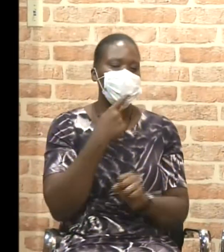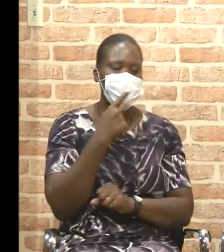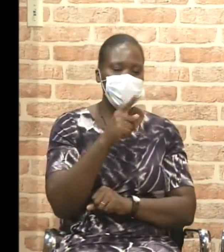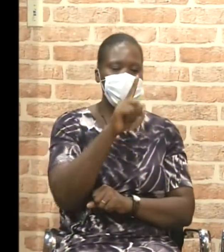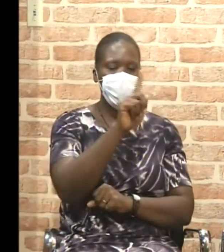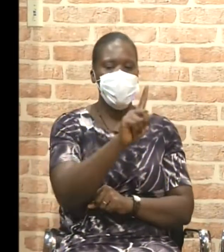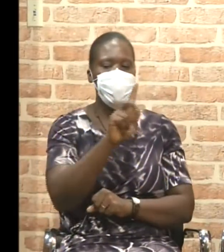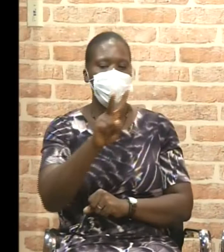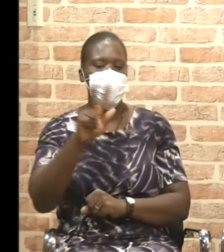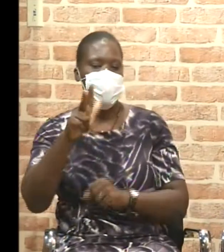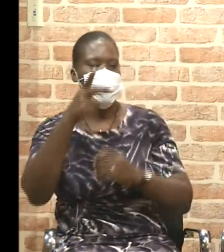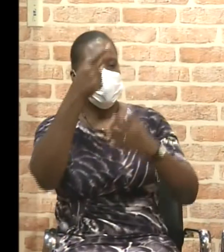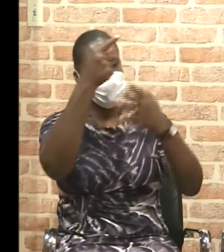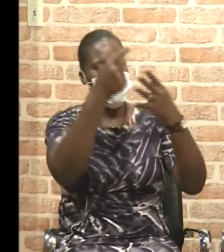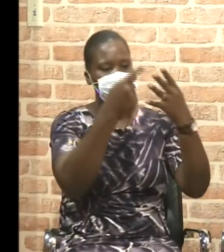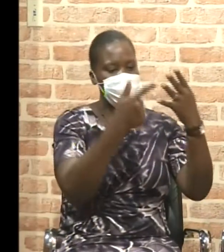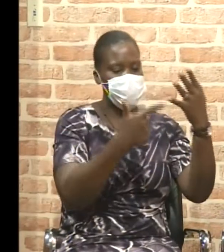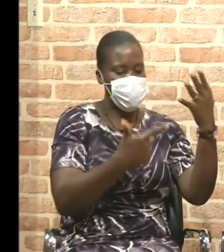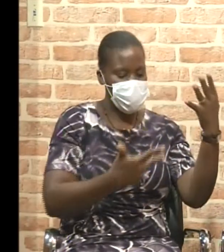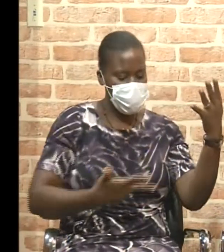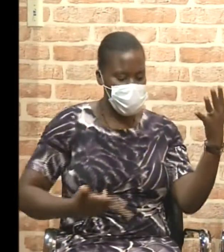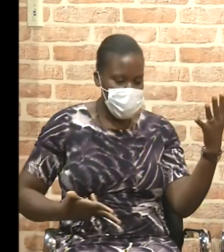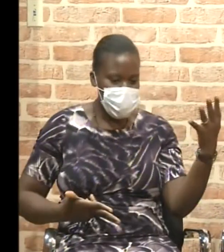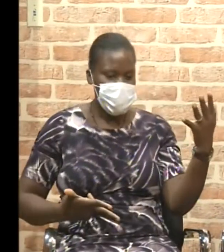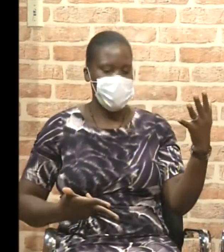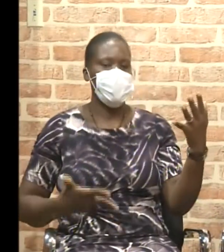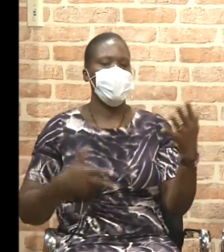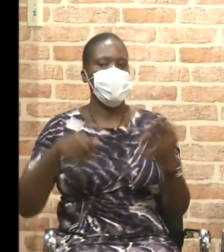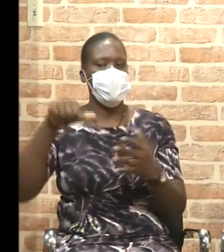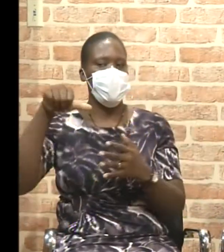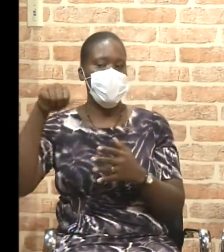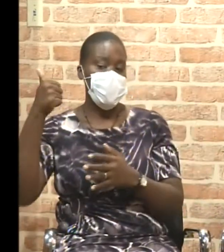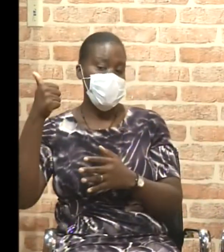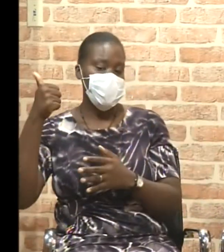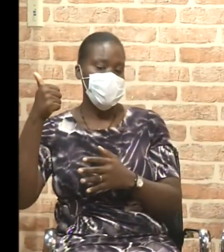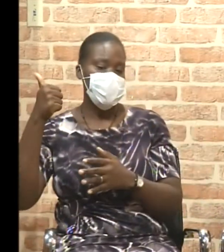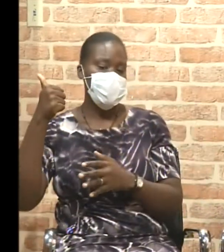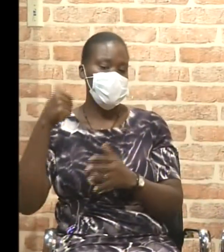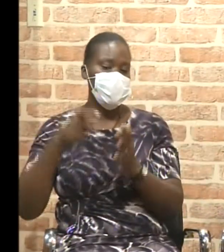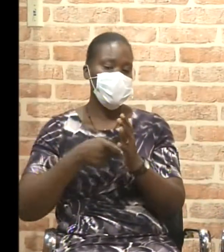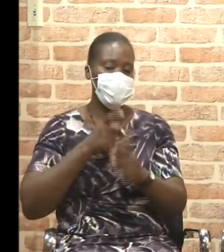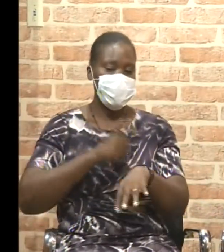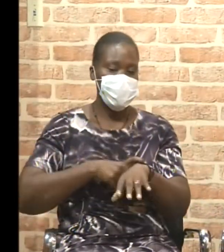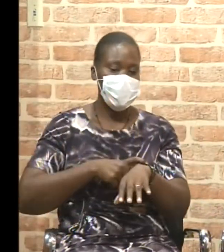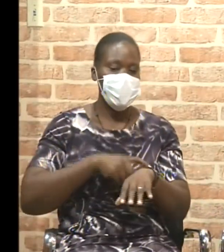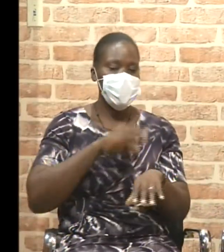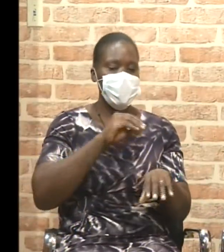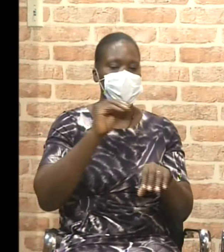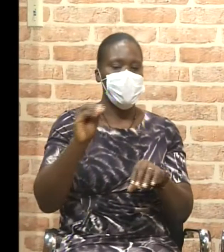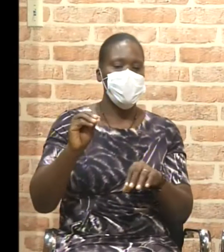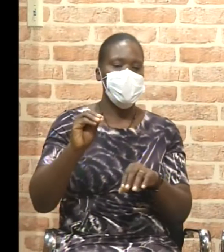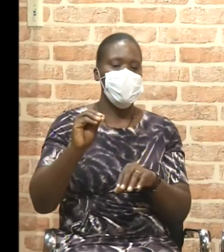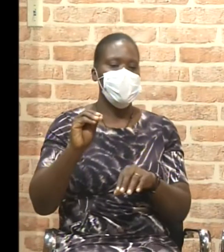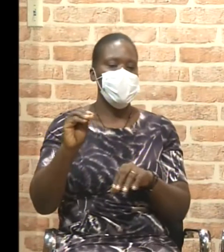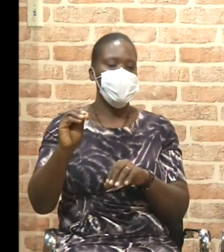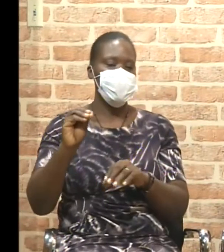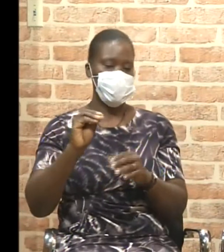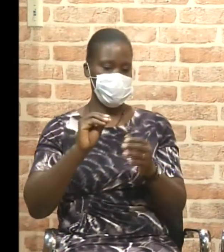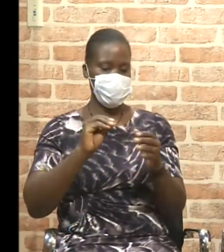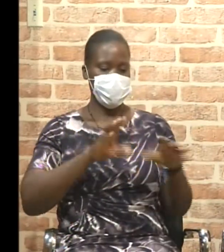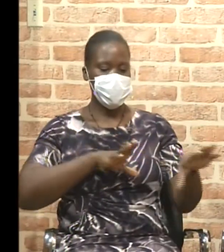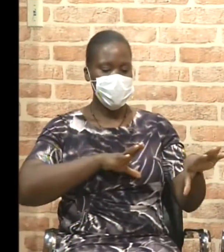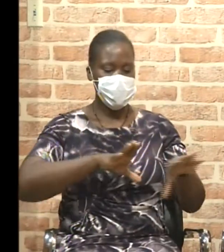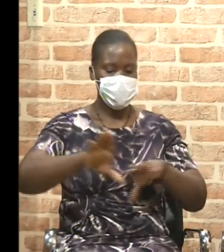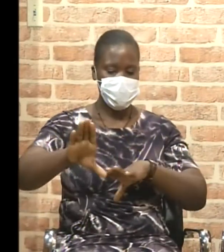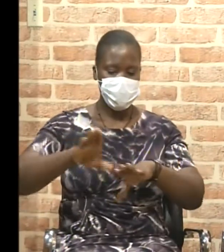fait et prochainement on a metté bilan 3 mois sous site BCF là côté que moun yo y a capable garder